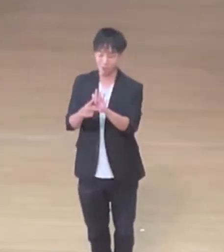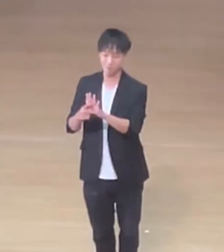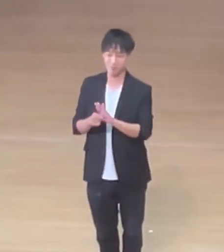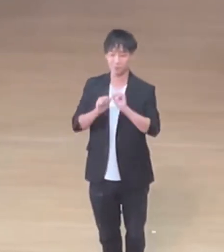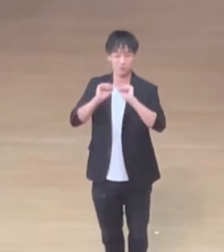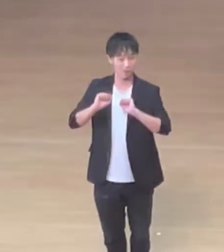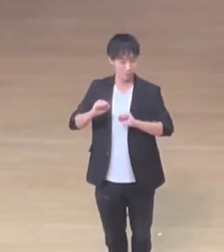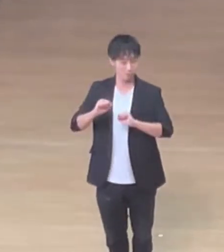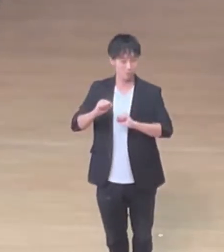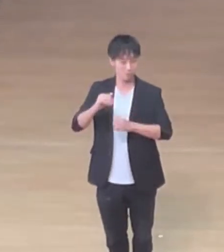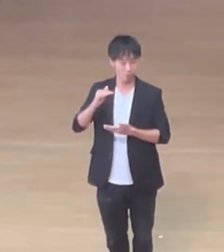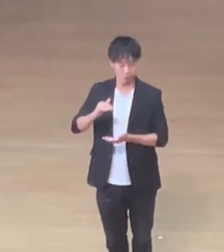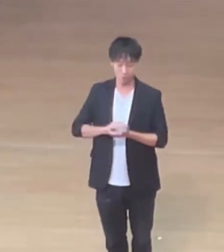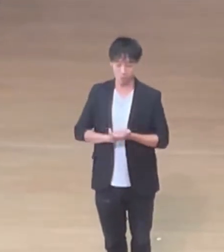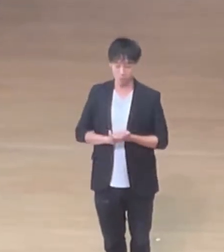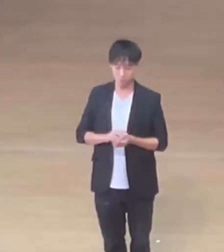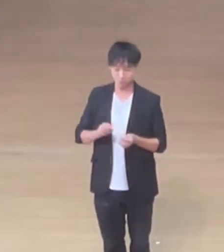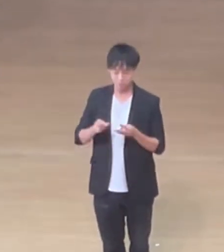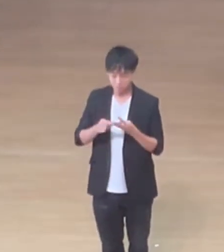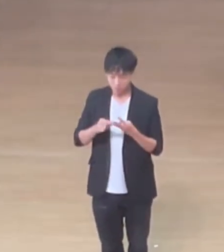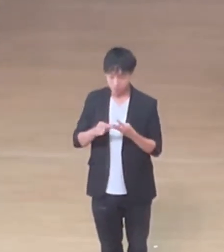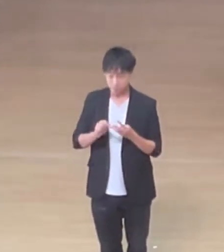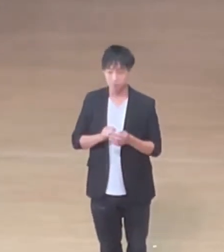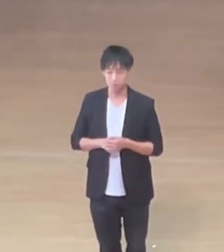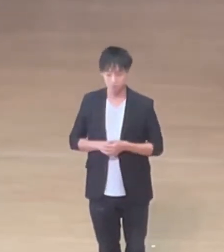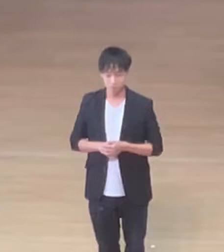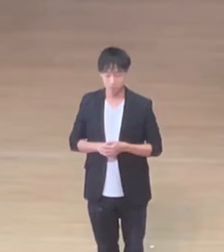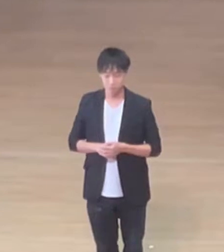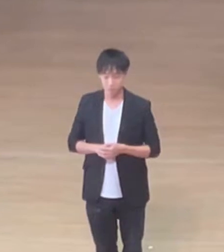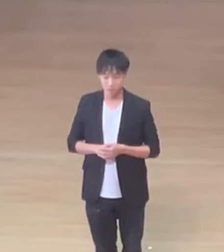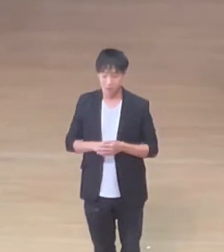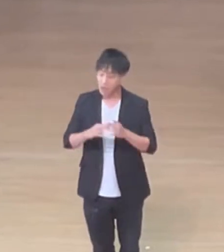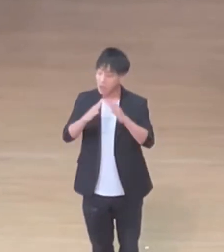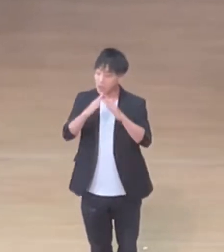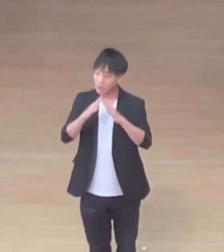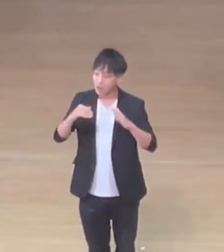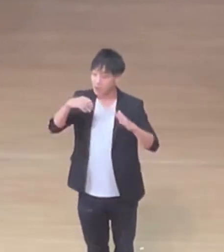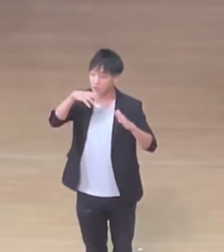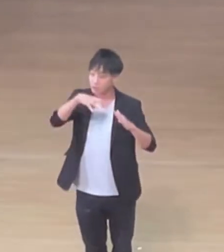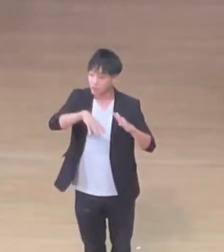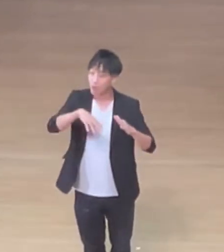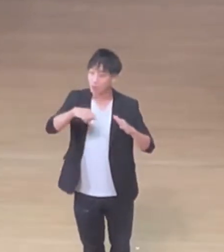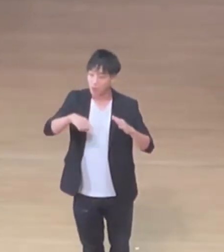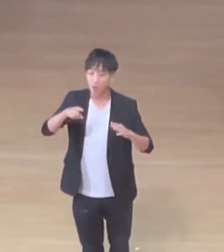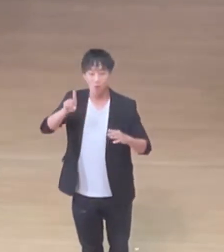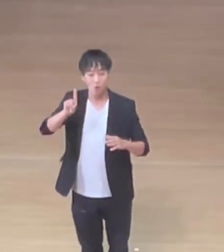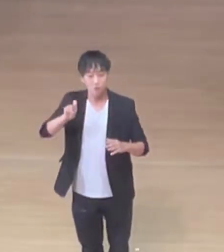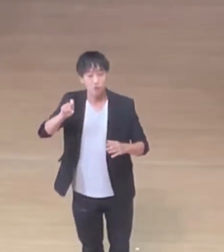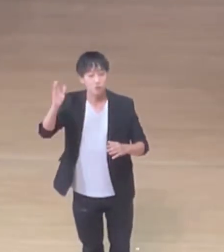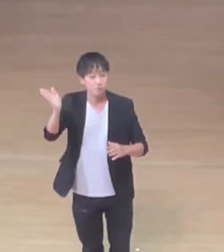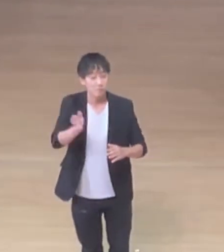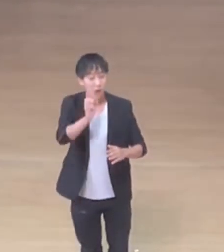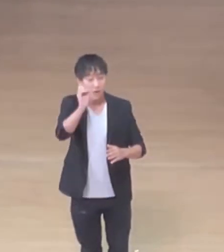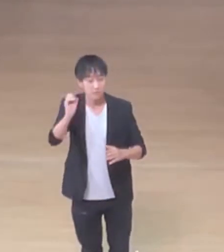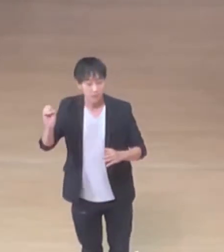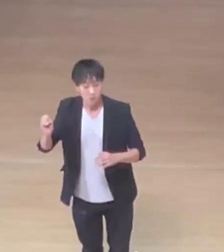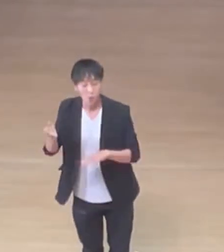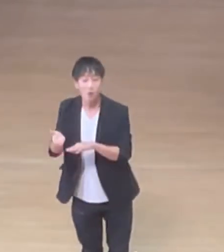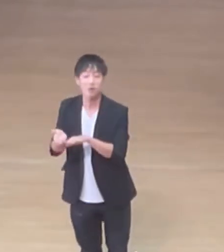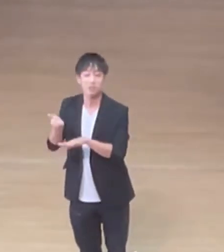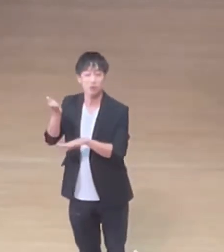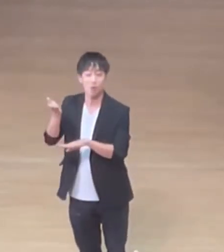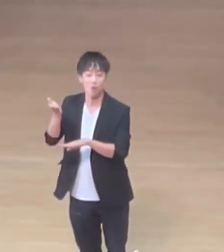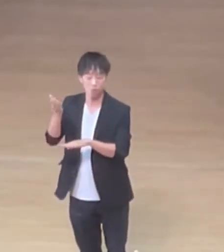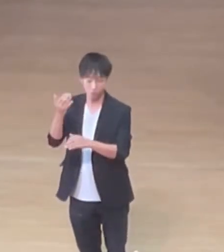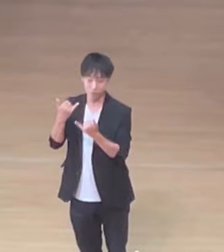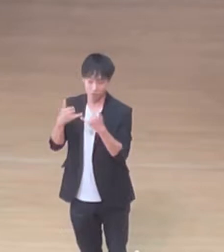なお会場の 10% 以上の方が途中で退場